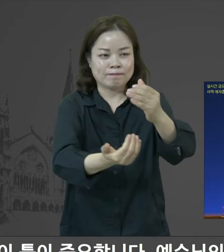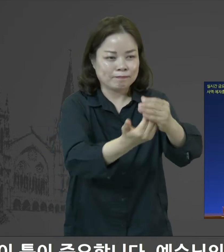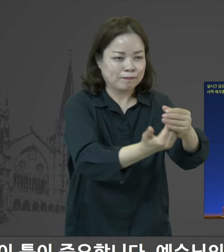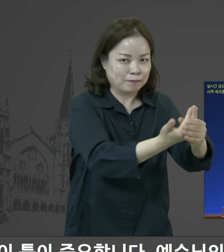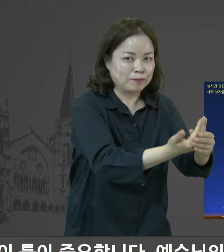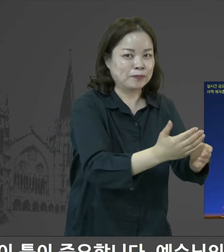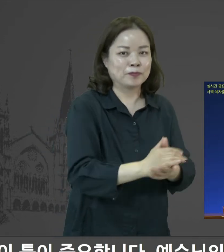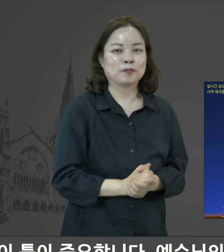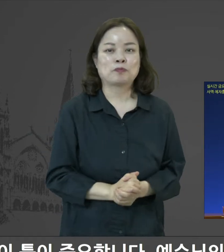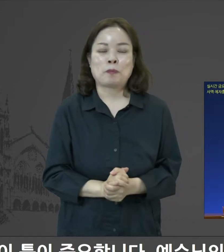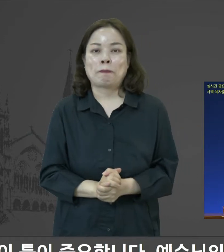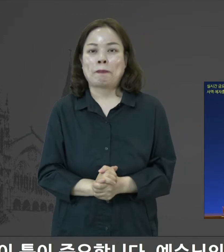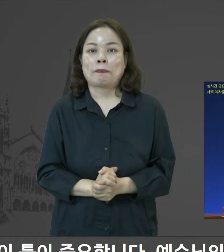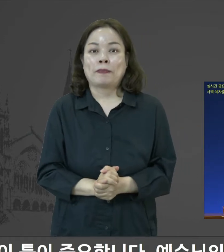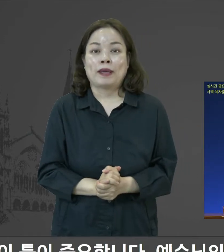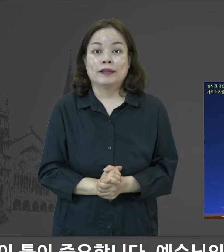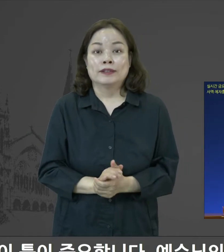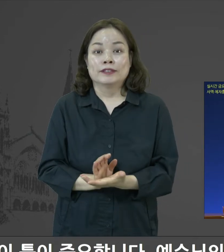말씀입니다. 여러분,